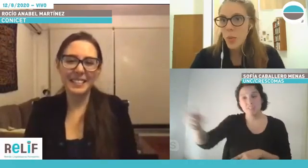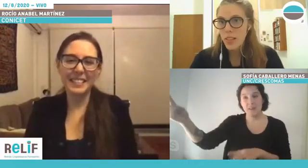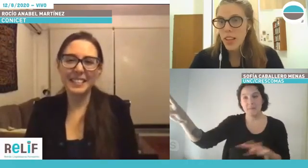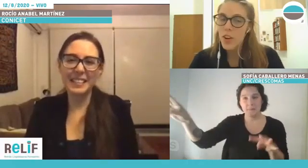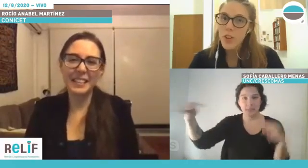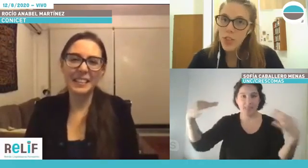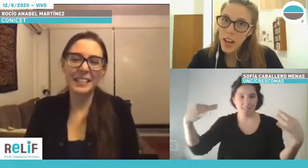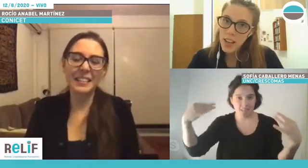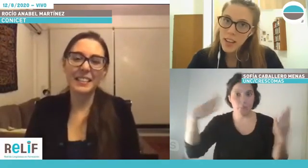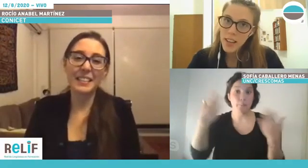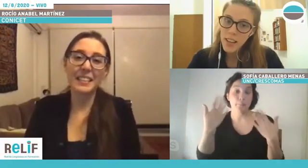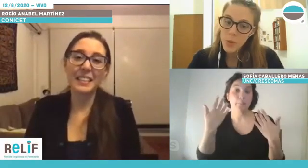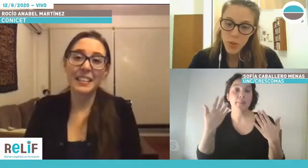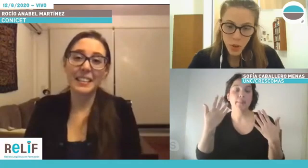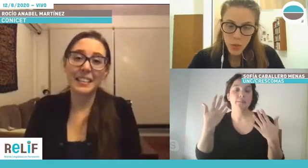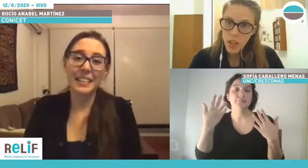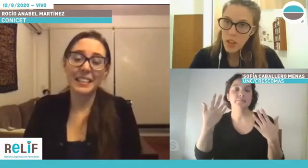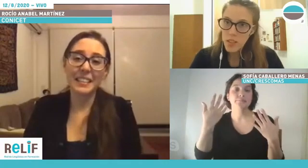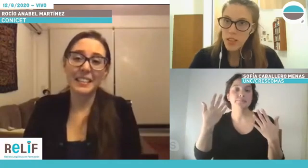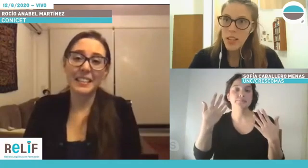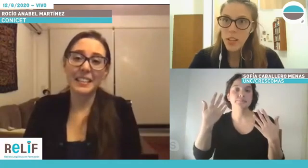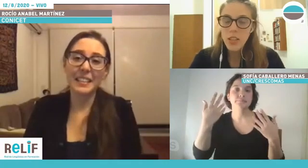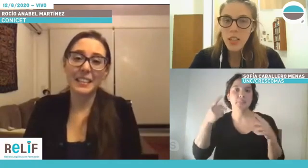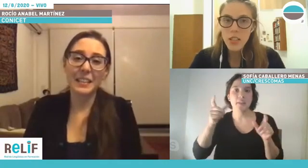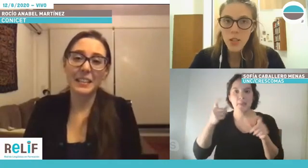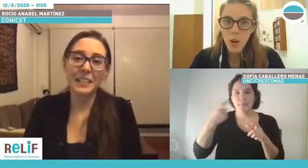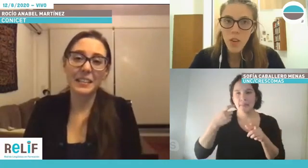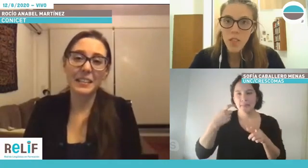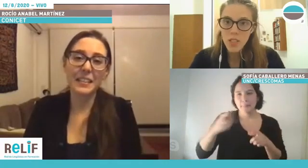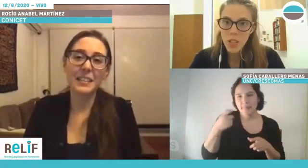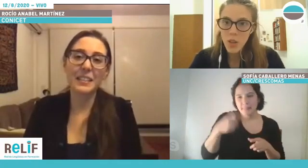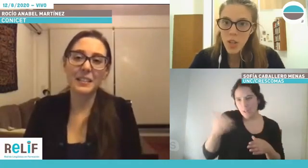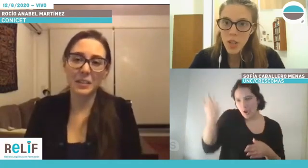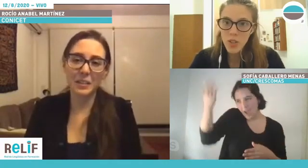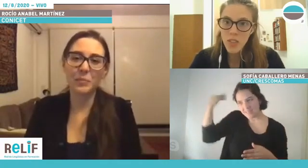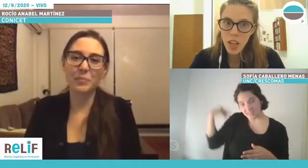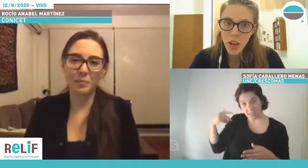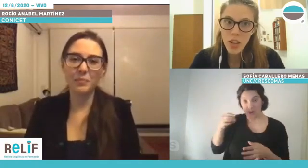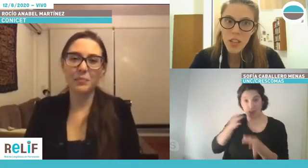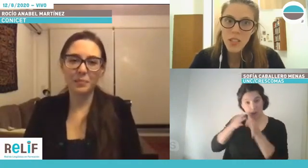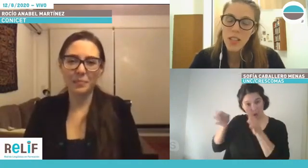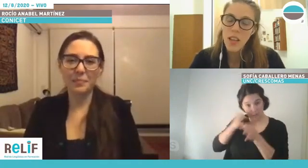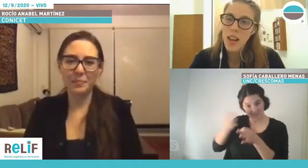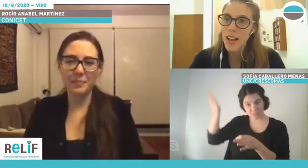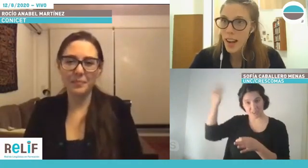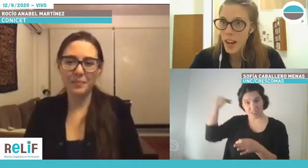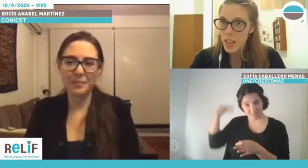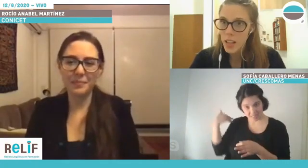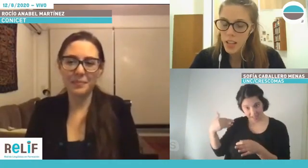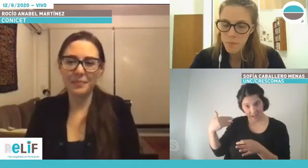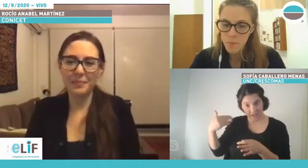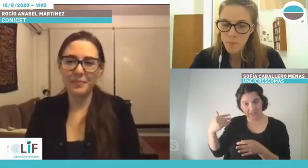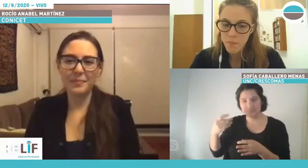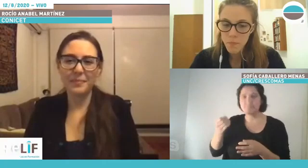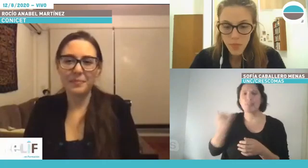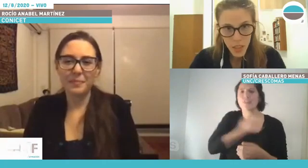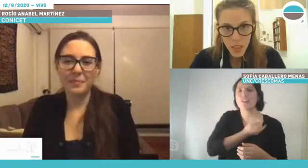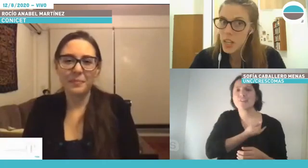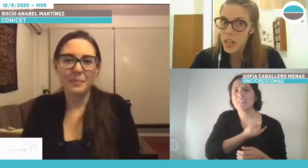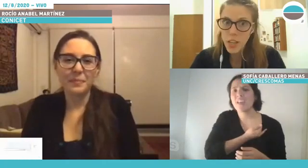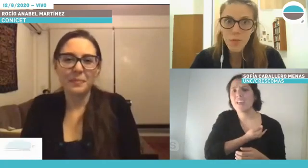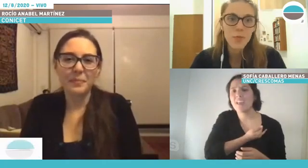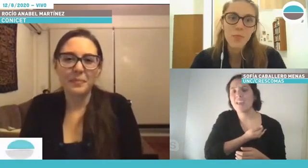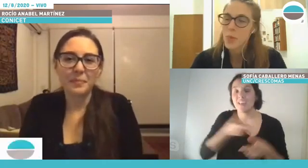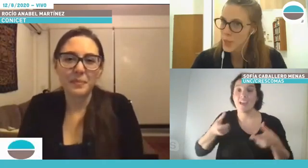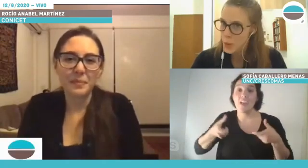mirando. Pueden encontrar nuestros videos anteriores, los conversatorios anteriores en el canal